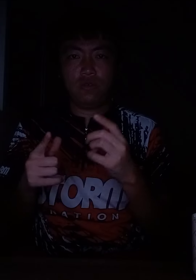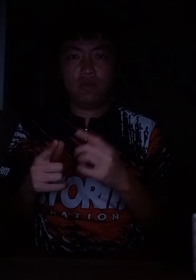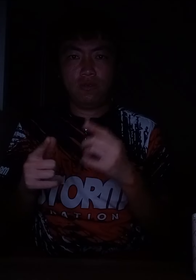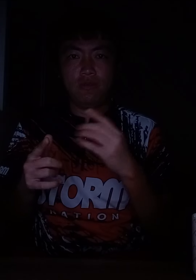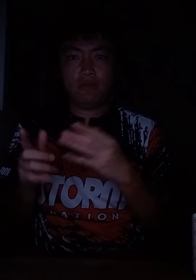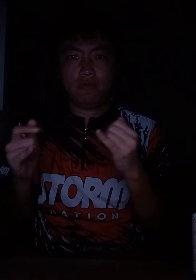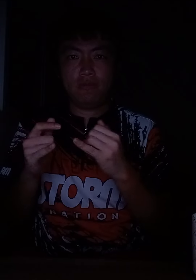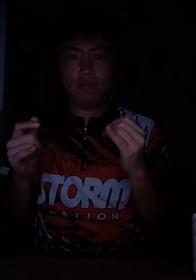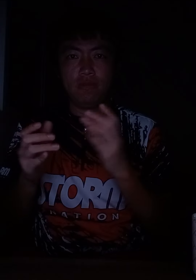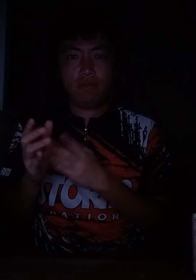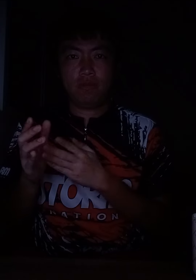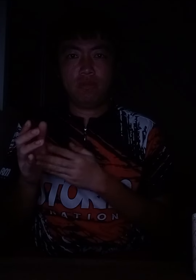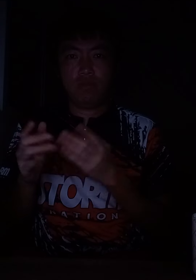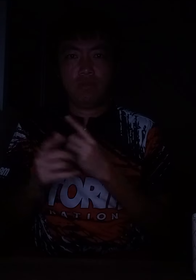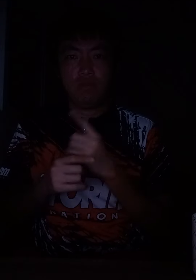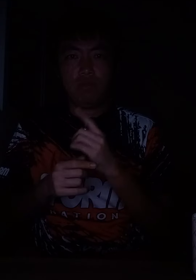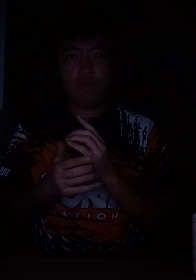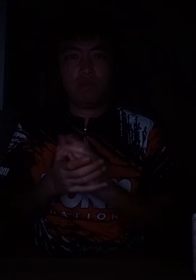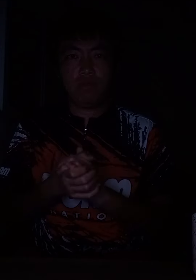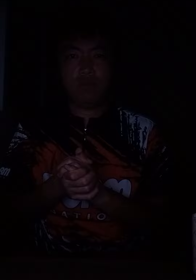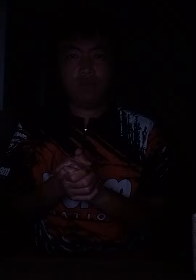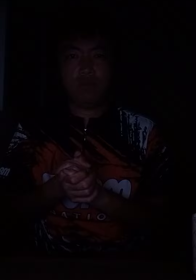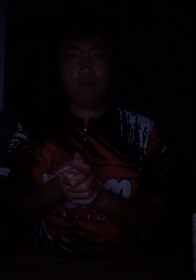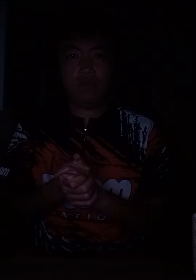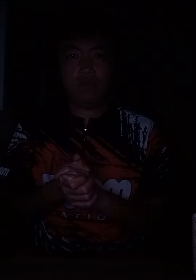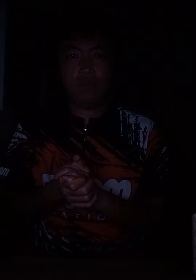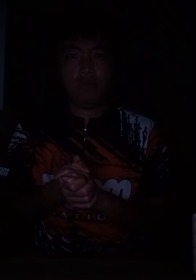해야 된다. 이렇게 저는 말씀드리는 것입니다.